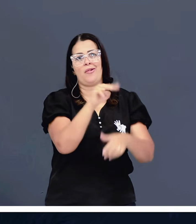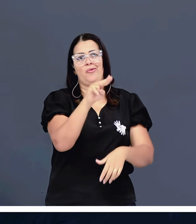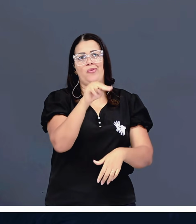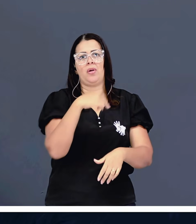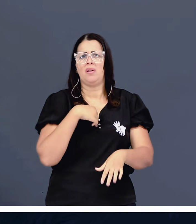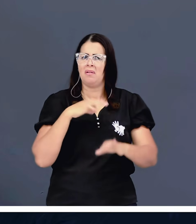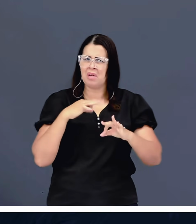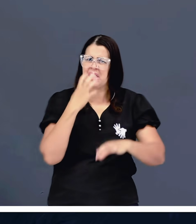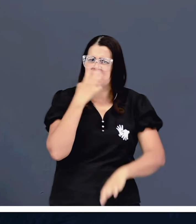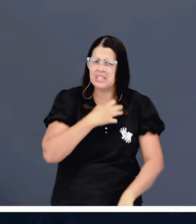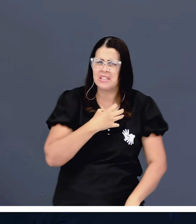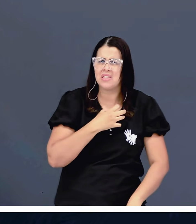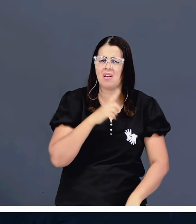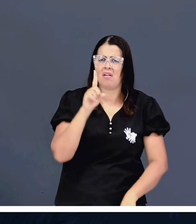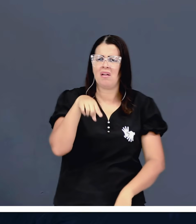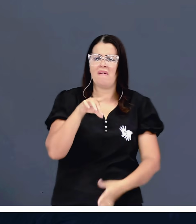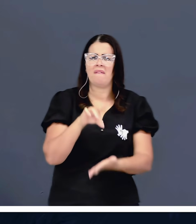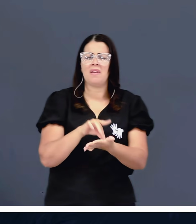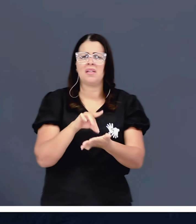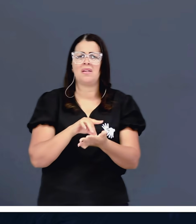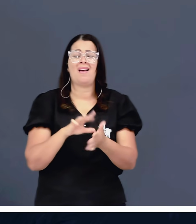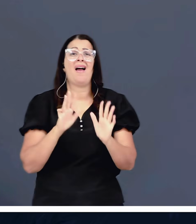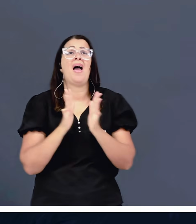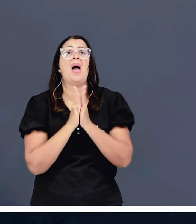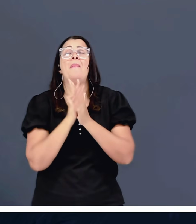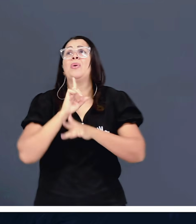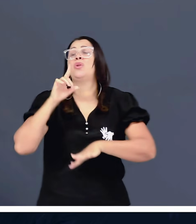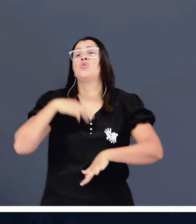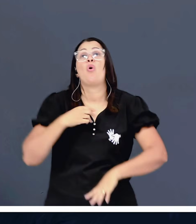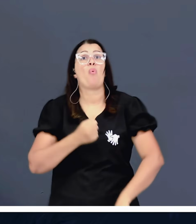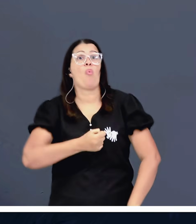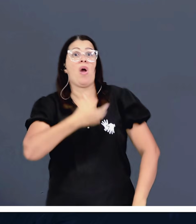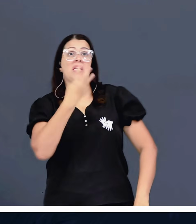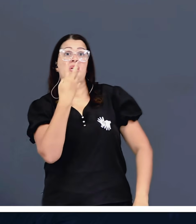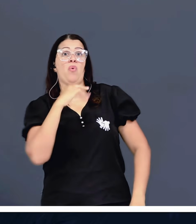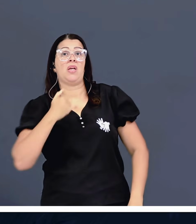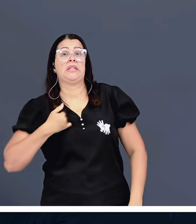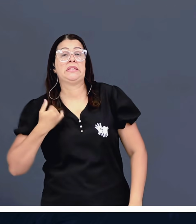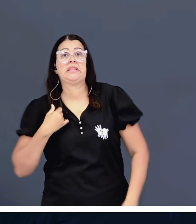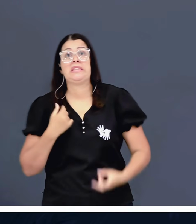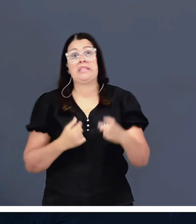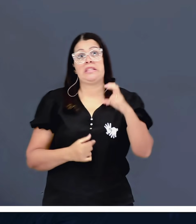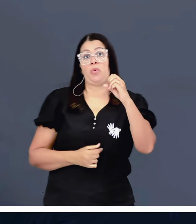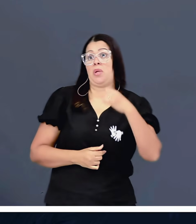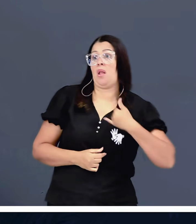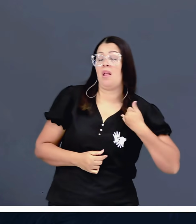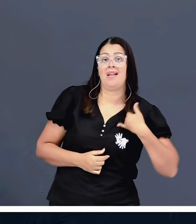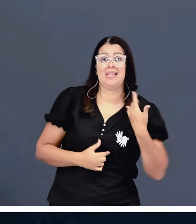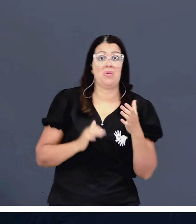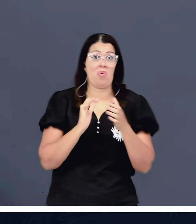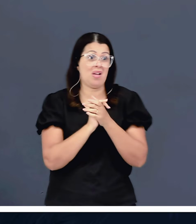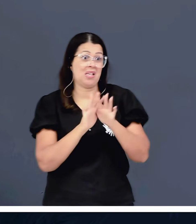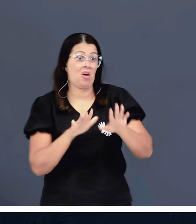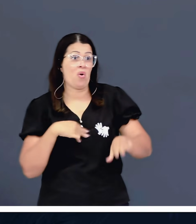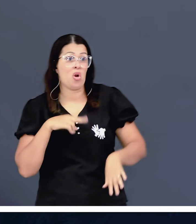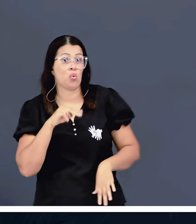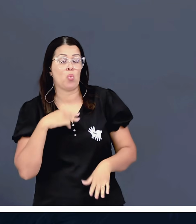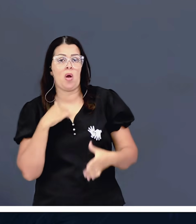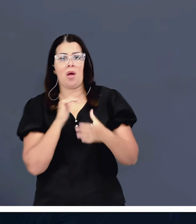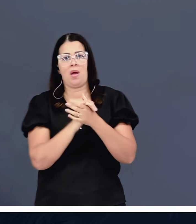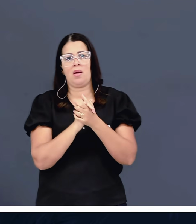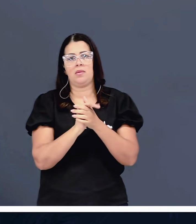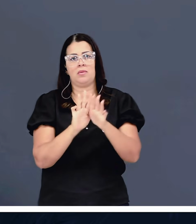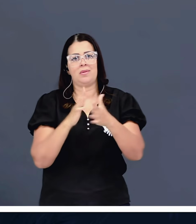É sério isso, né? Oh meu Deus, já estou chegando aos 40, já estou chegando aos 50, se eu não casar agora, eu não vou casar mais nunca.